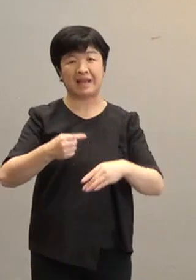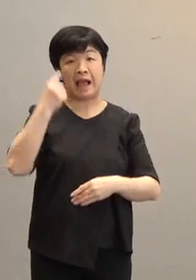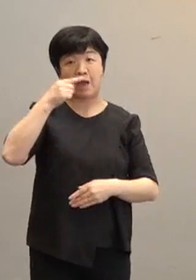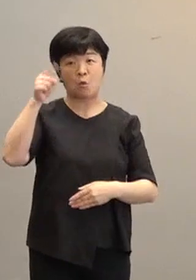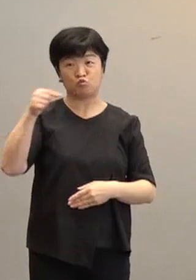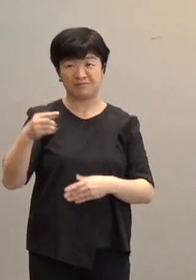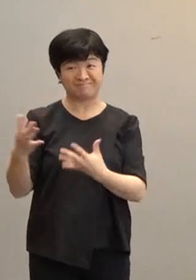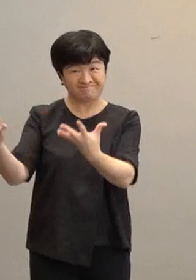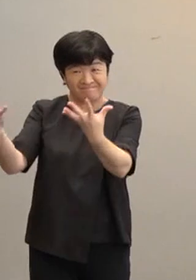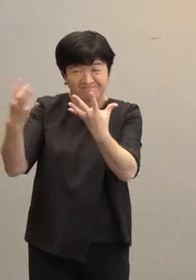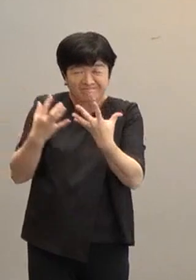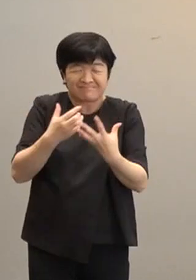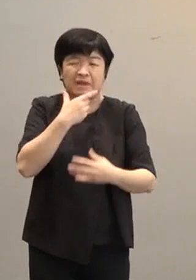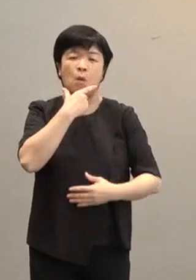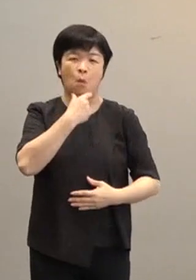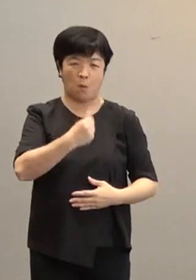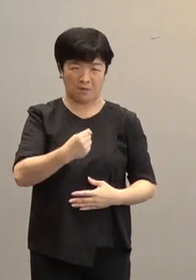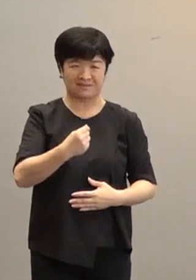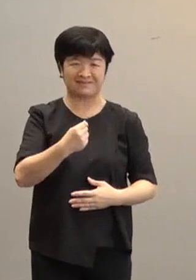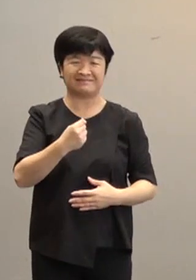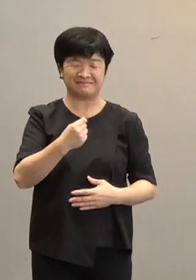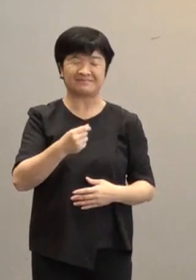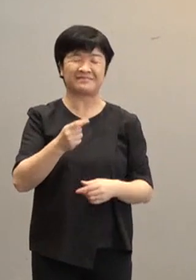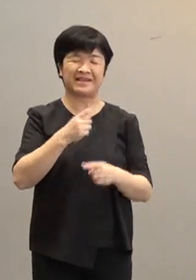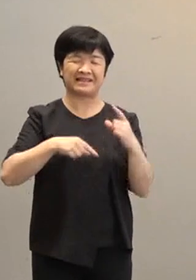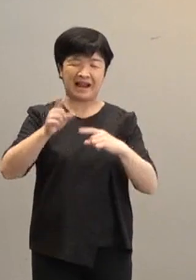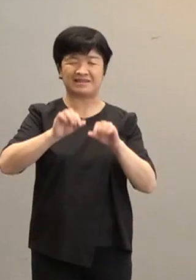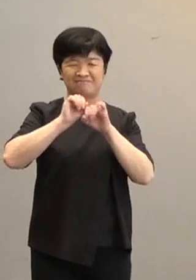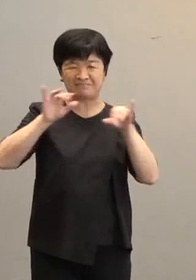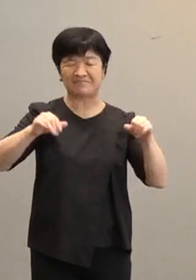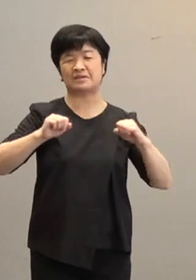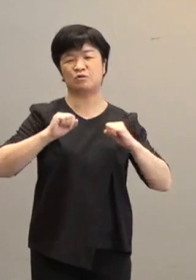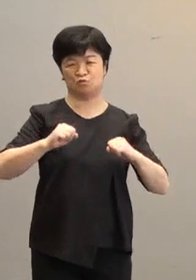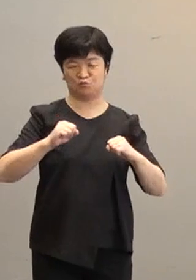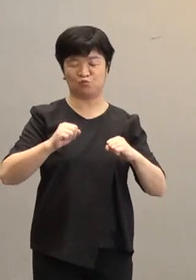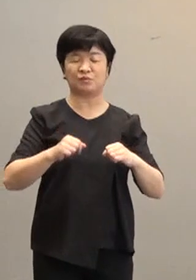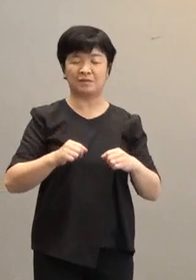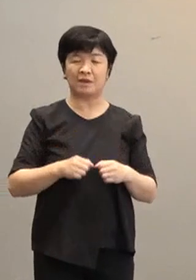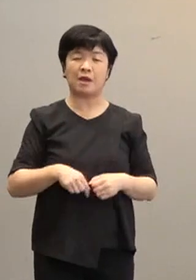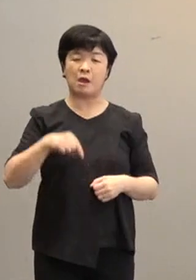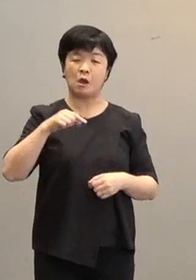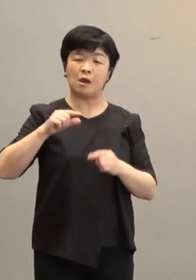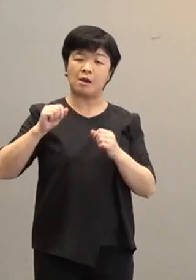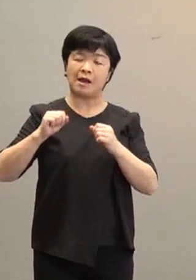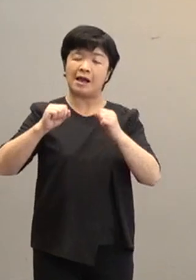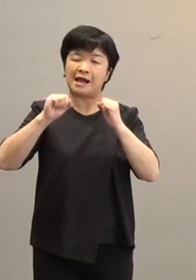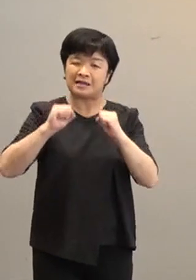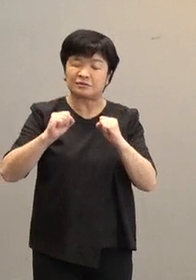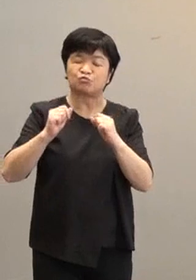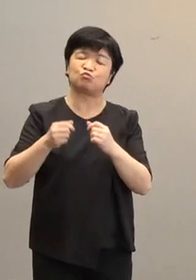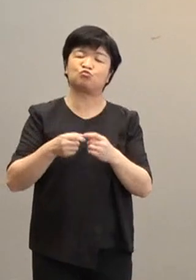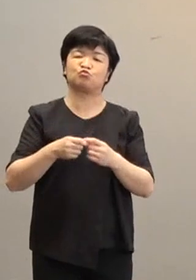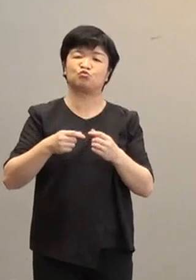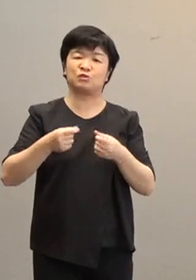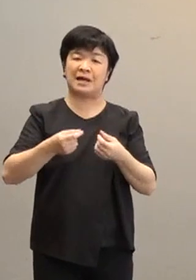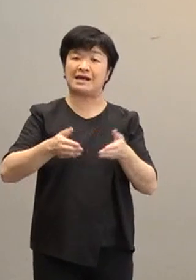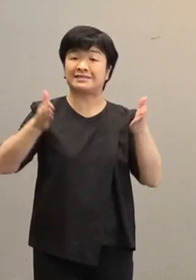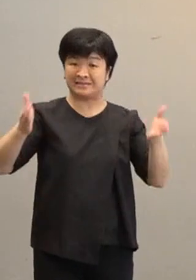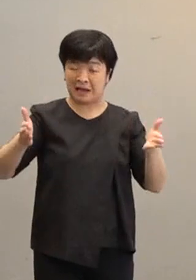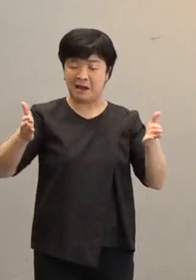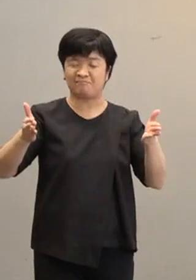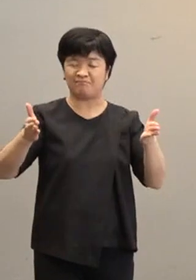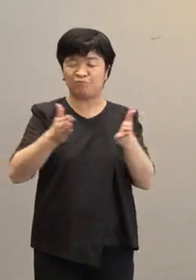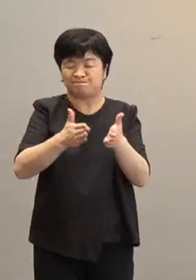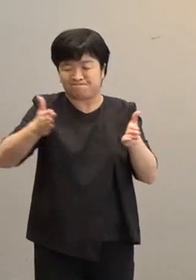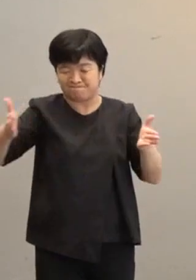さらに発信をしていきたいと思いますし、また滞在日数ですとか、もしくはその単価ですよね、そういったものも含めてですね、